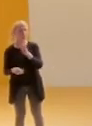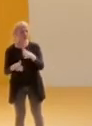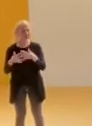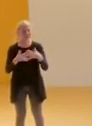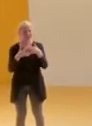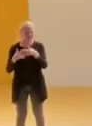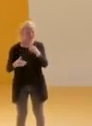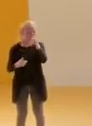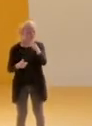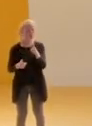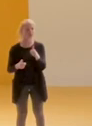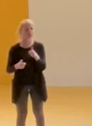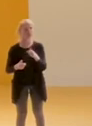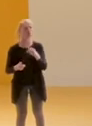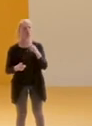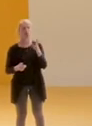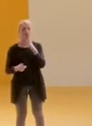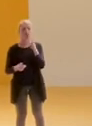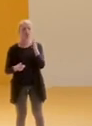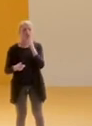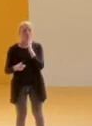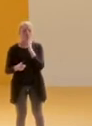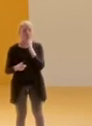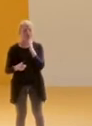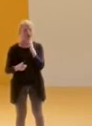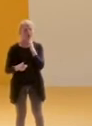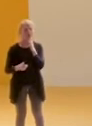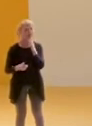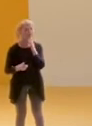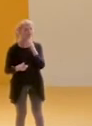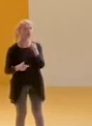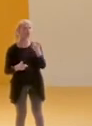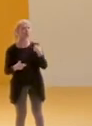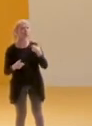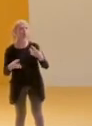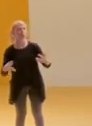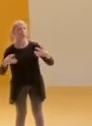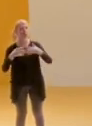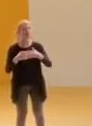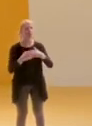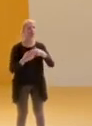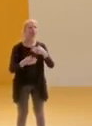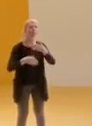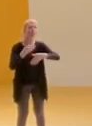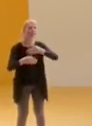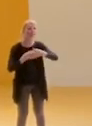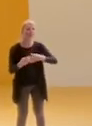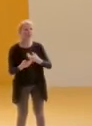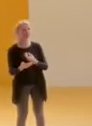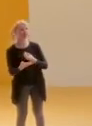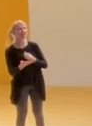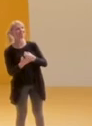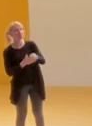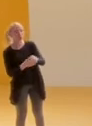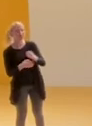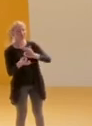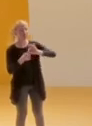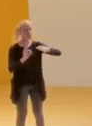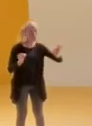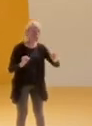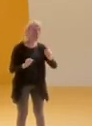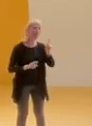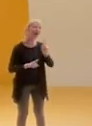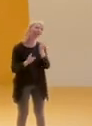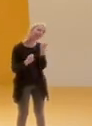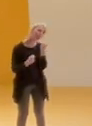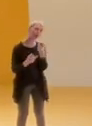wypłaty złota to był czas kiedy mieliśmy taki system hybrydowy gdzie było trochę wypłacania złota za waluty a trochę nie ale